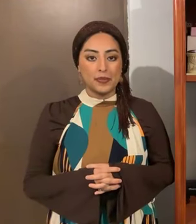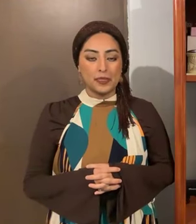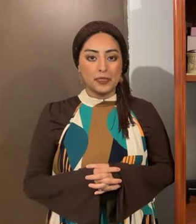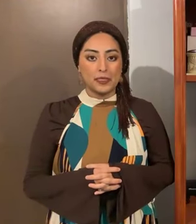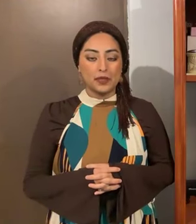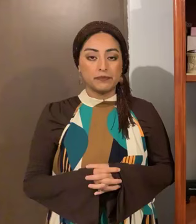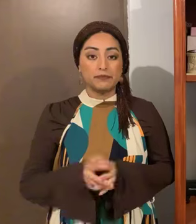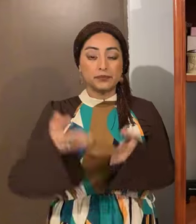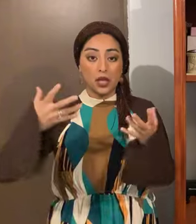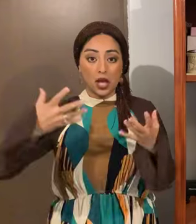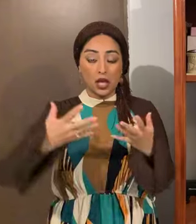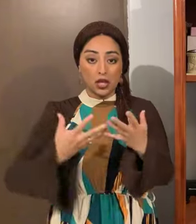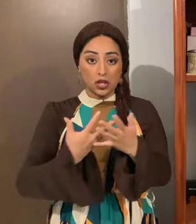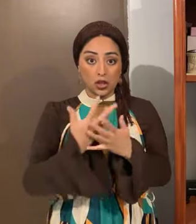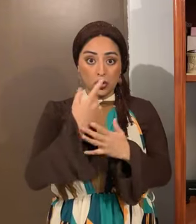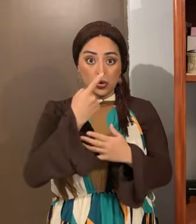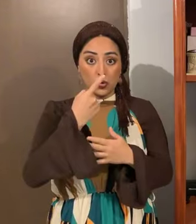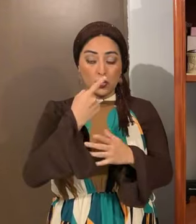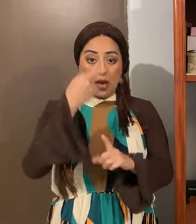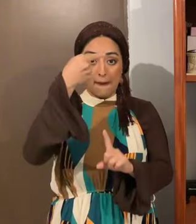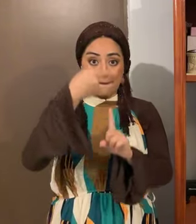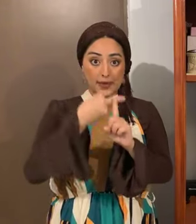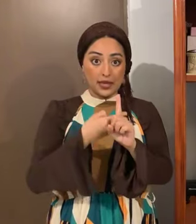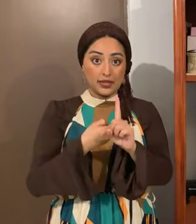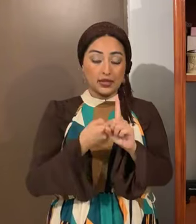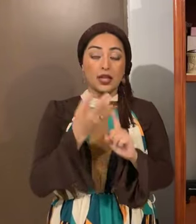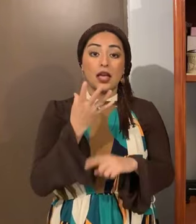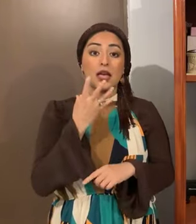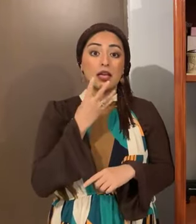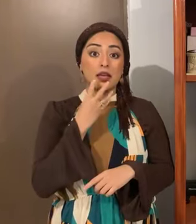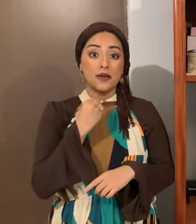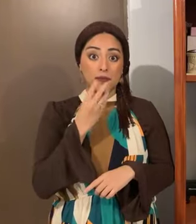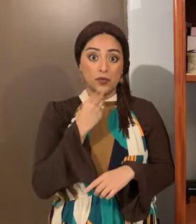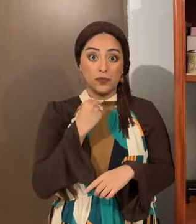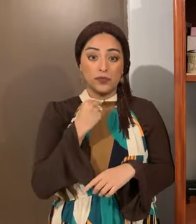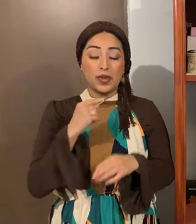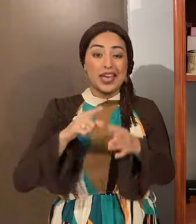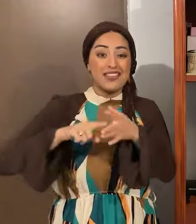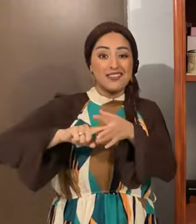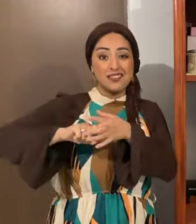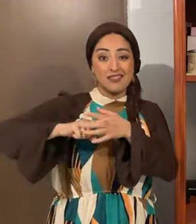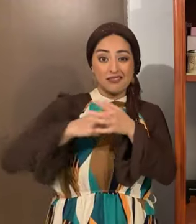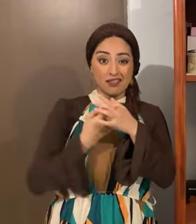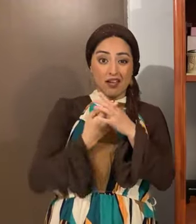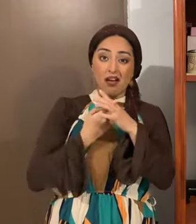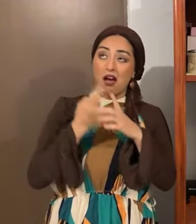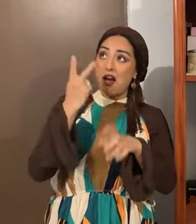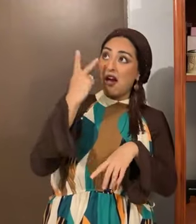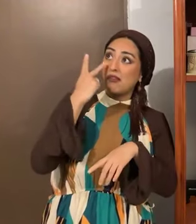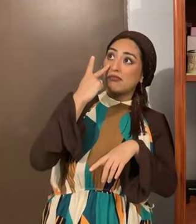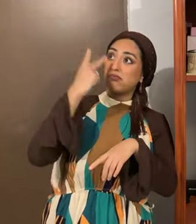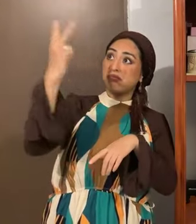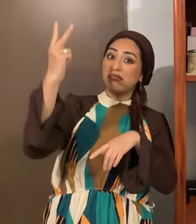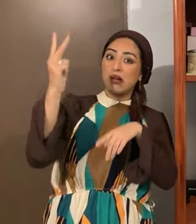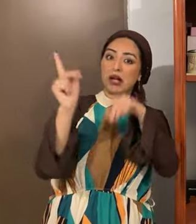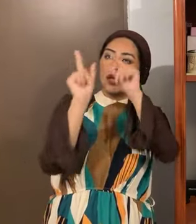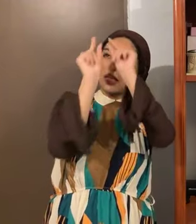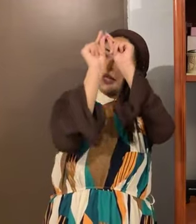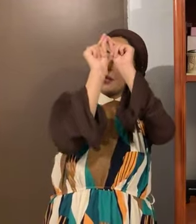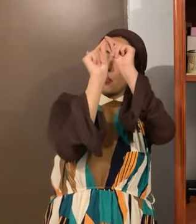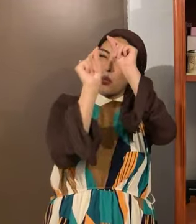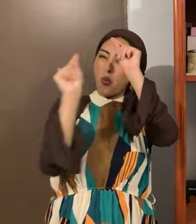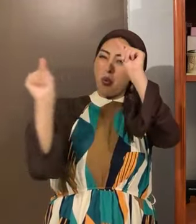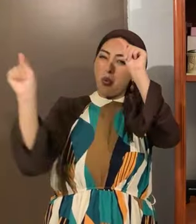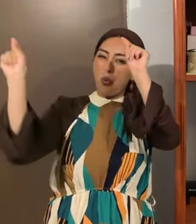invisible, sino con la molaf o la fina reciente. Y luego dice, el primer rayito